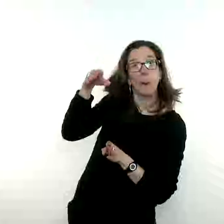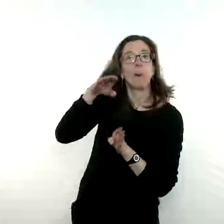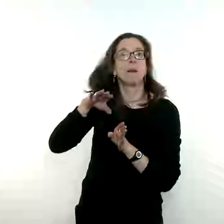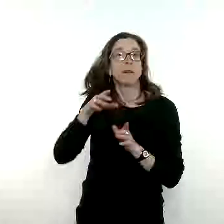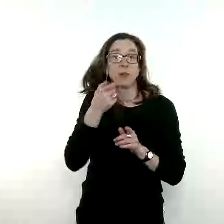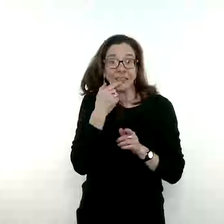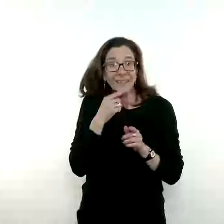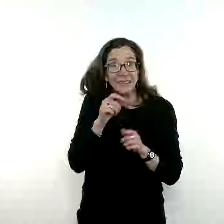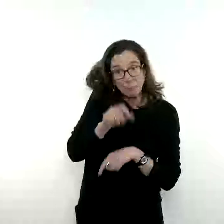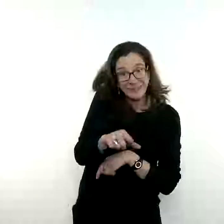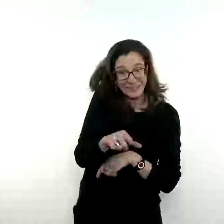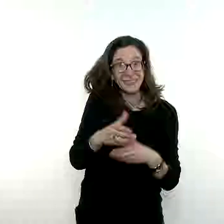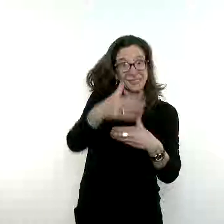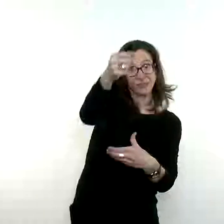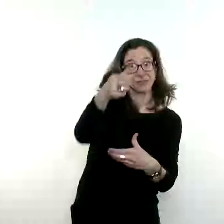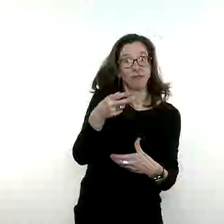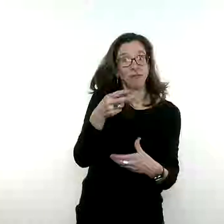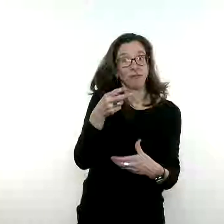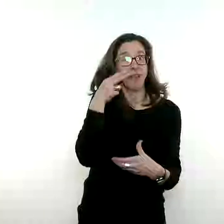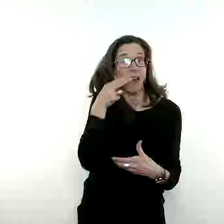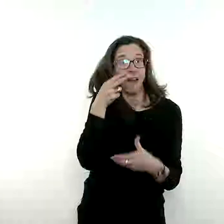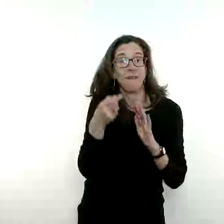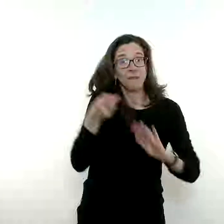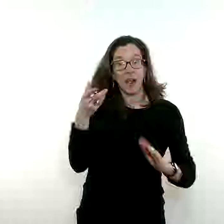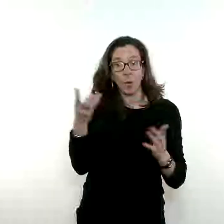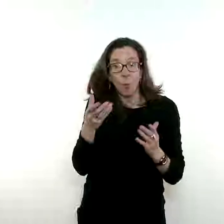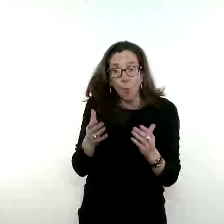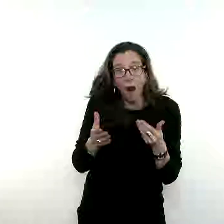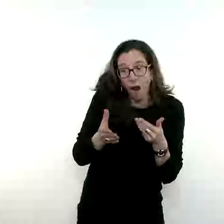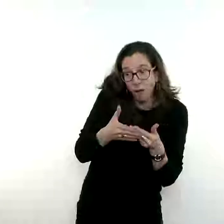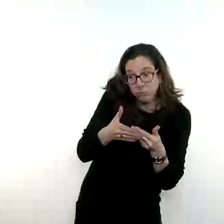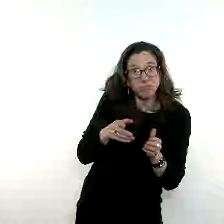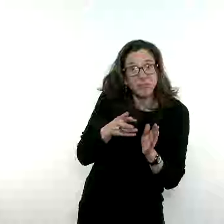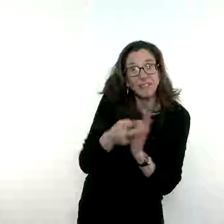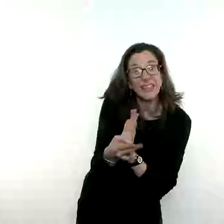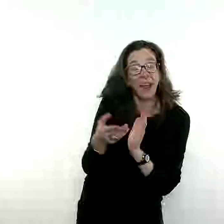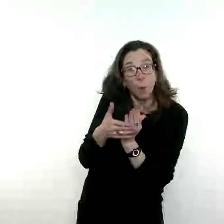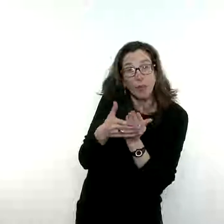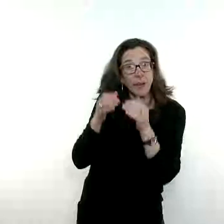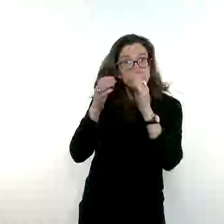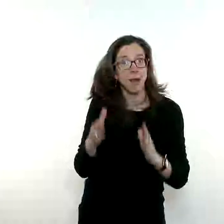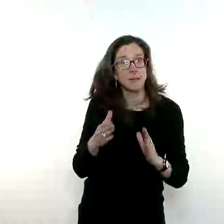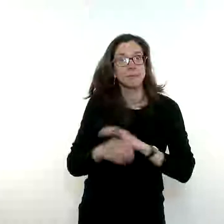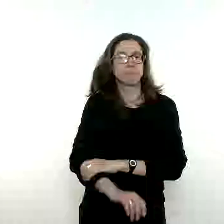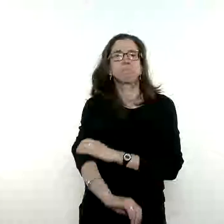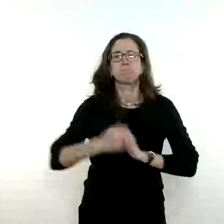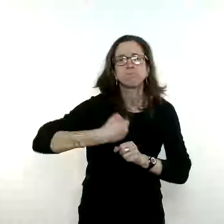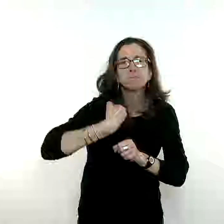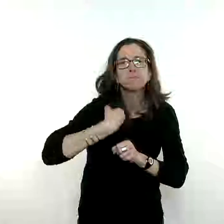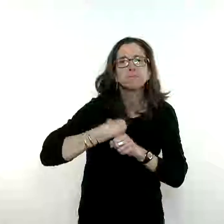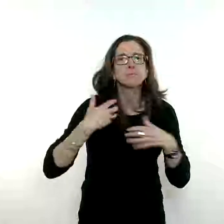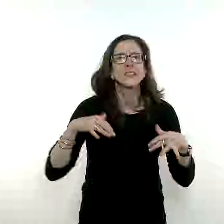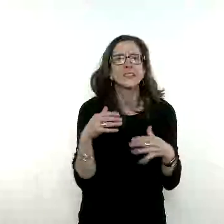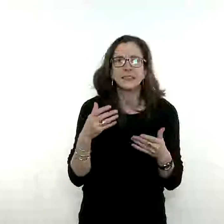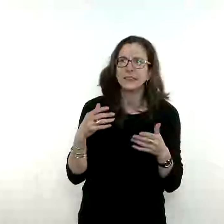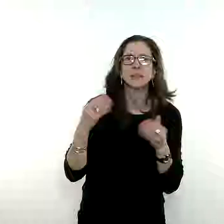touchent le mas. On l'a travaillé vinifié sur Assas et ensuite on a un élevage de 12